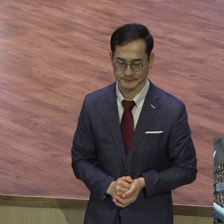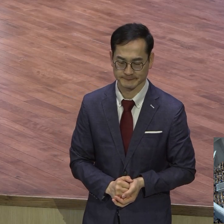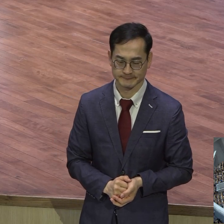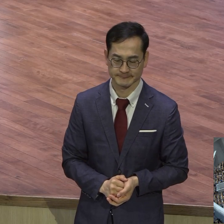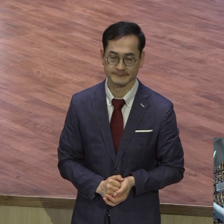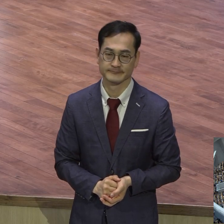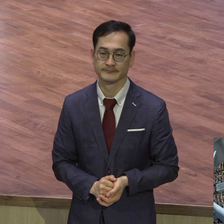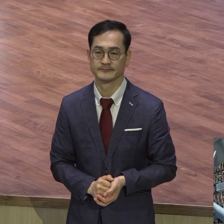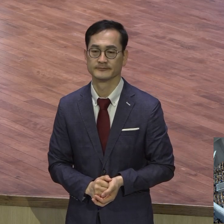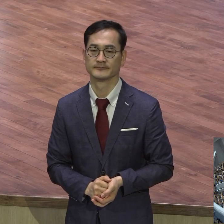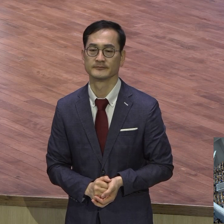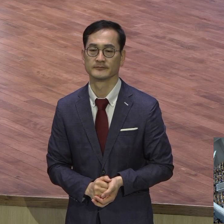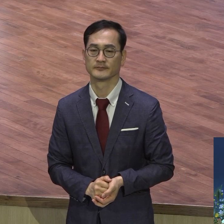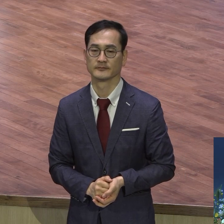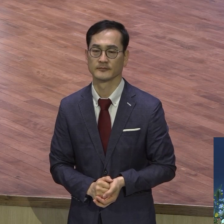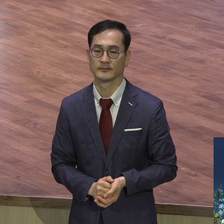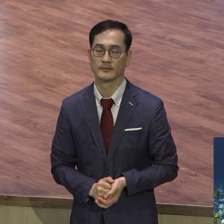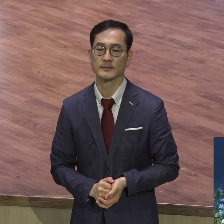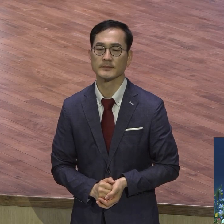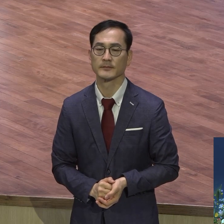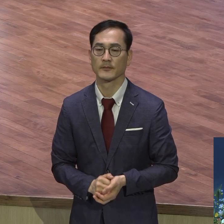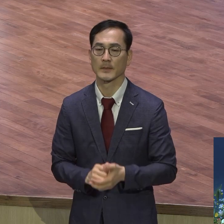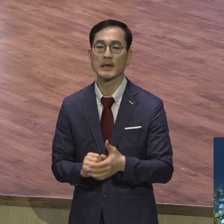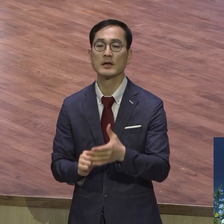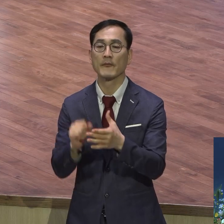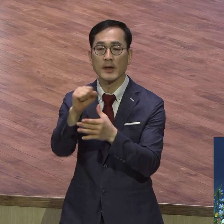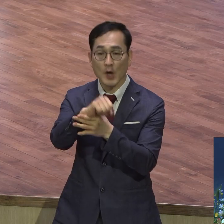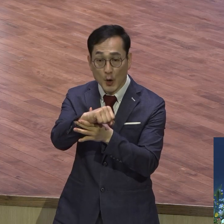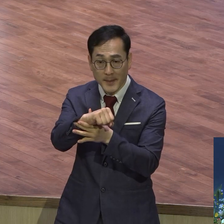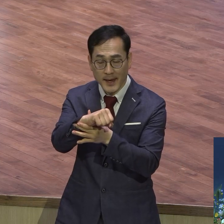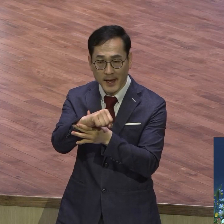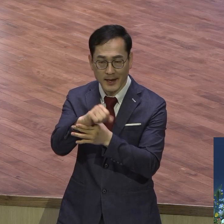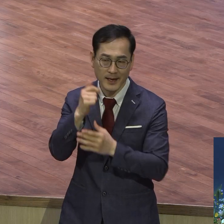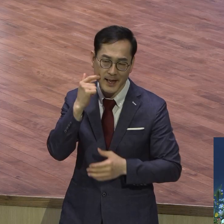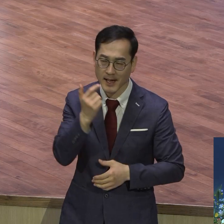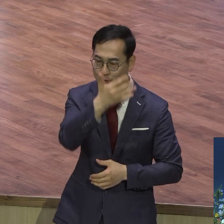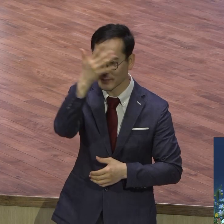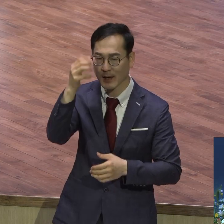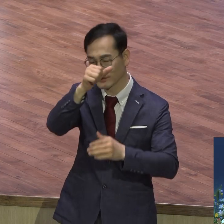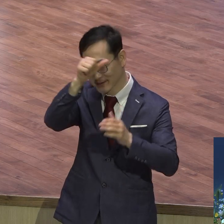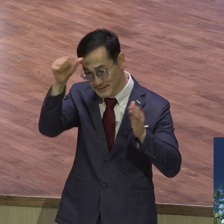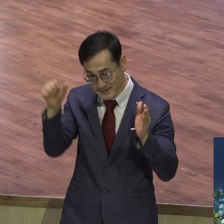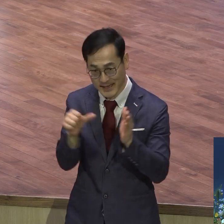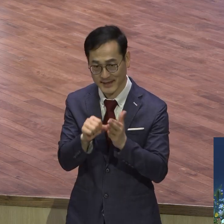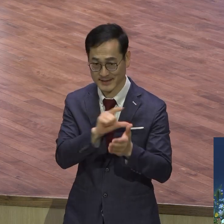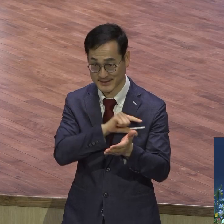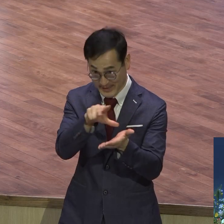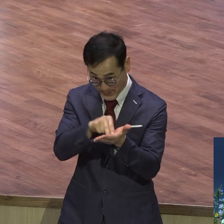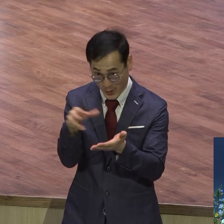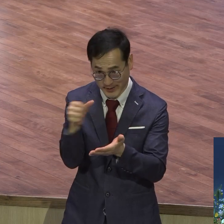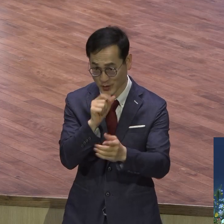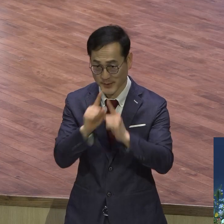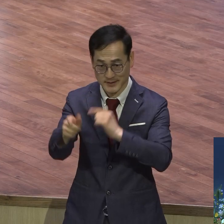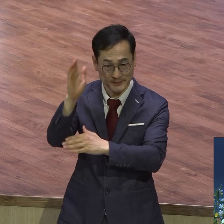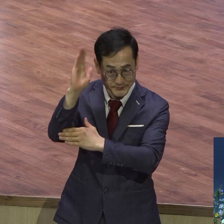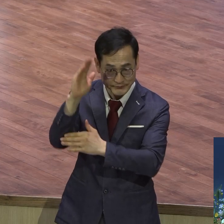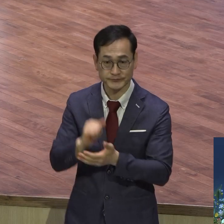예배드린 말씀 가지고 열매가 아름다운 인생이라는 제목으로 말씀을 드립니다. 요즘